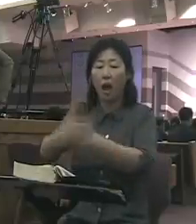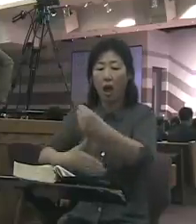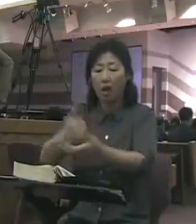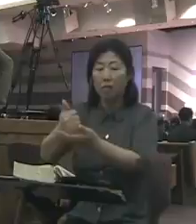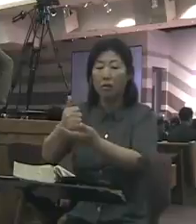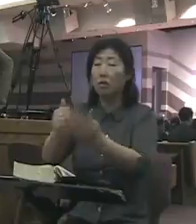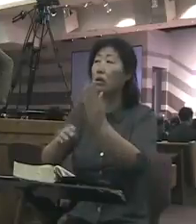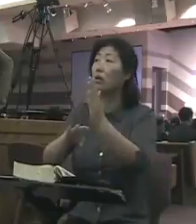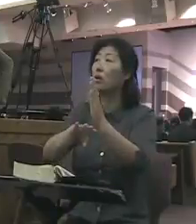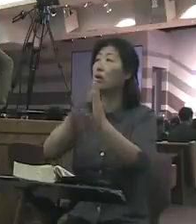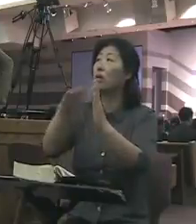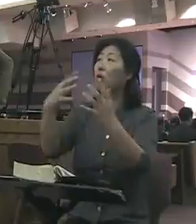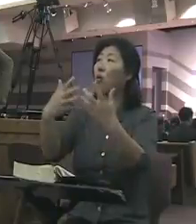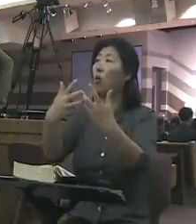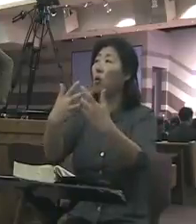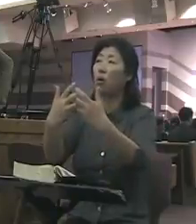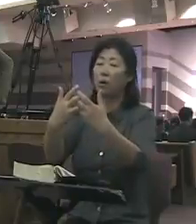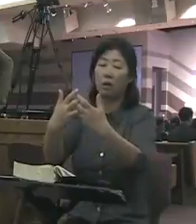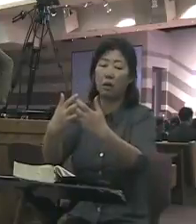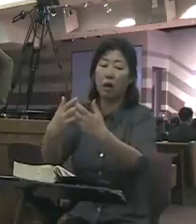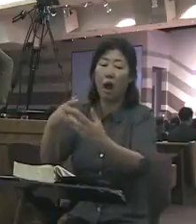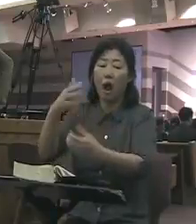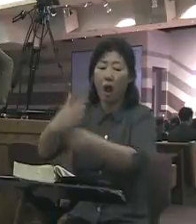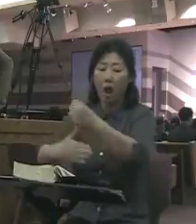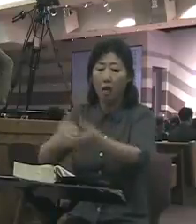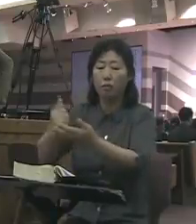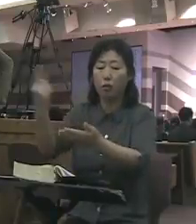하나님이 오셔서 완전히 축복하시는 겁니다.